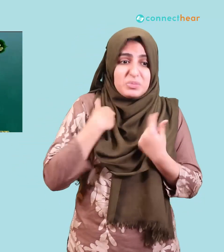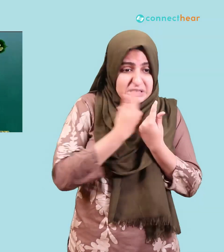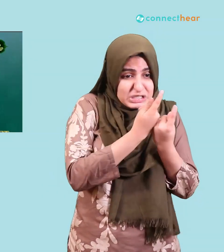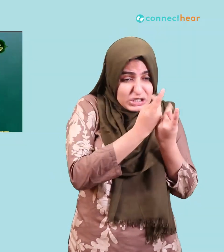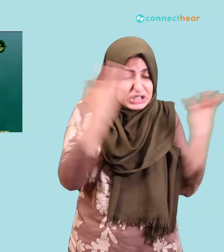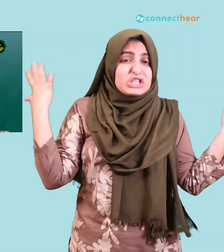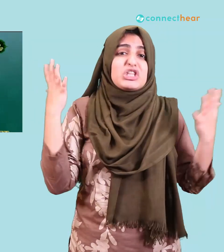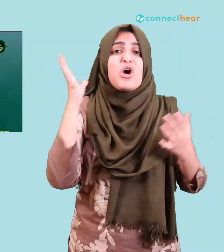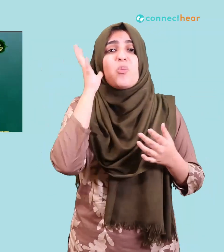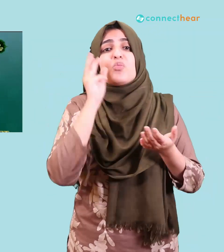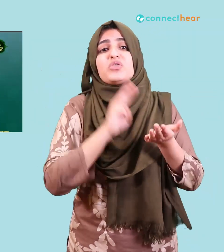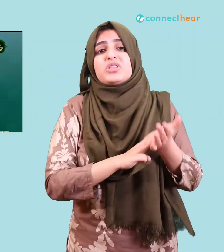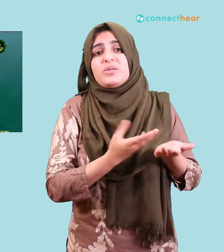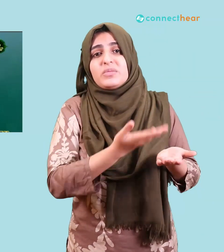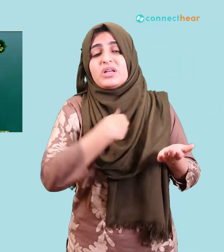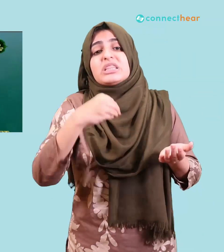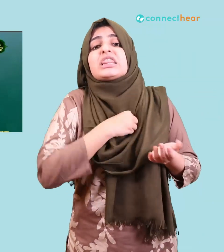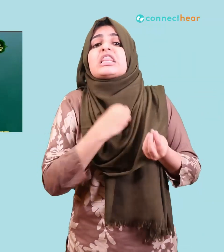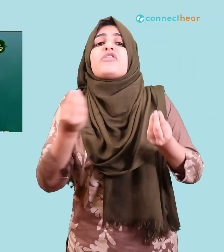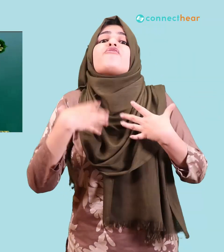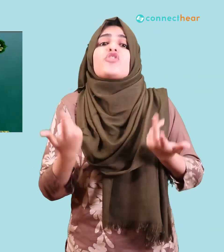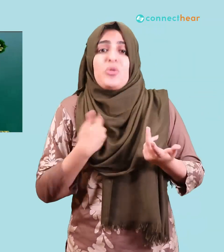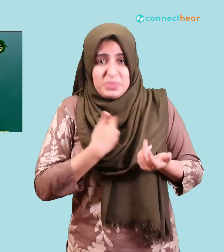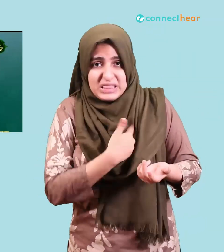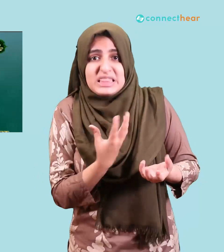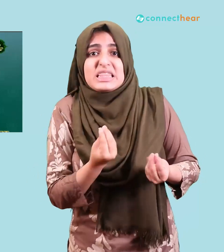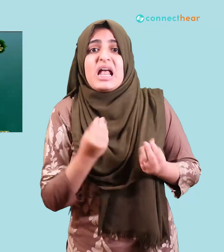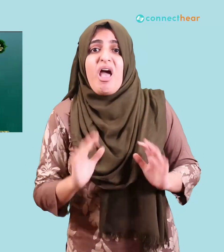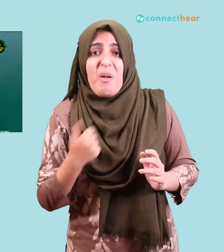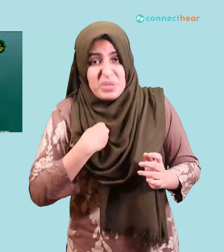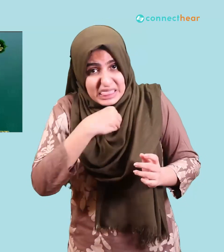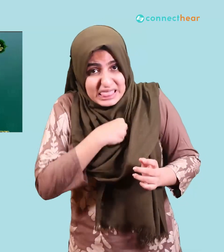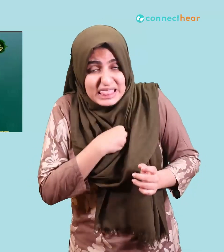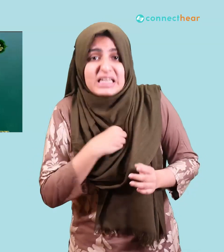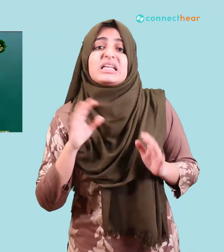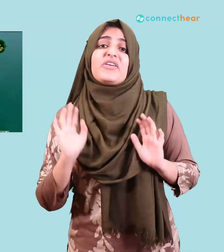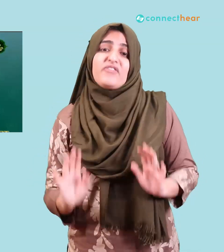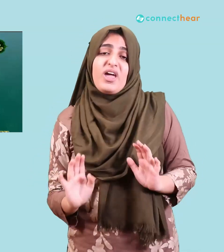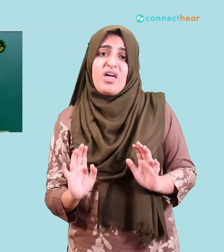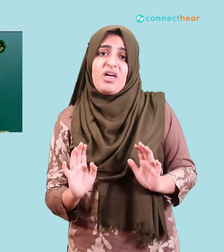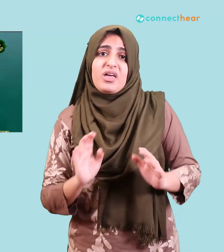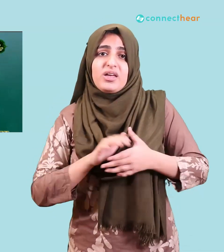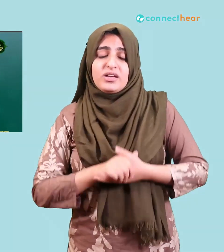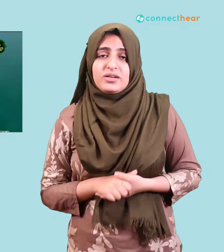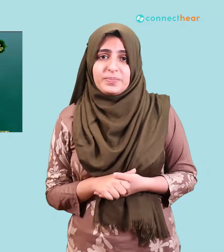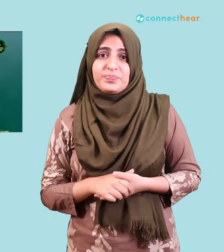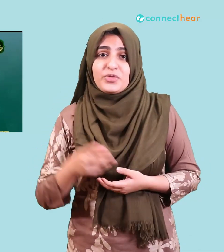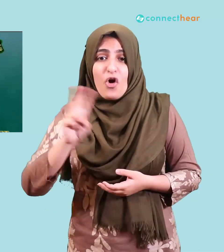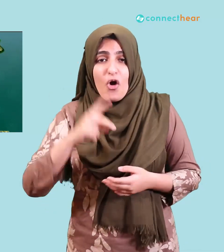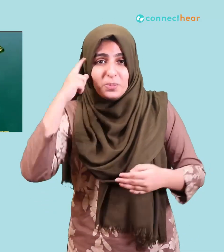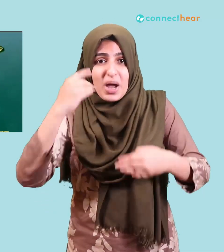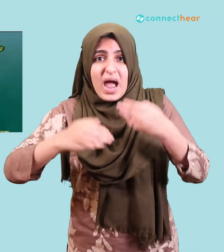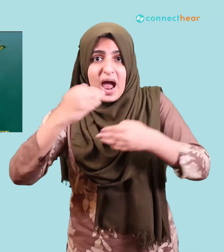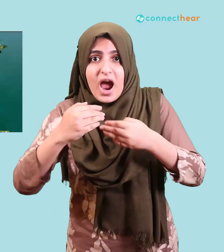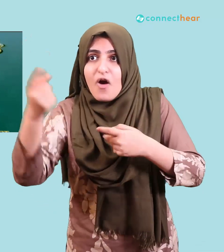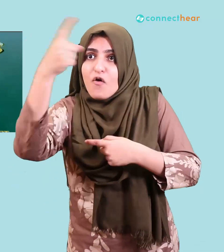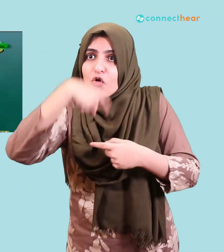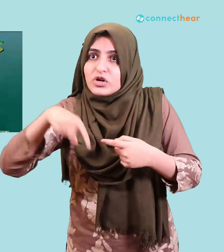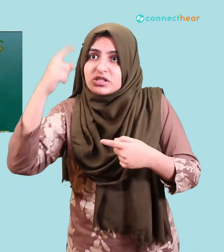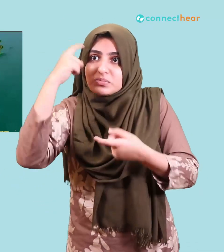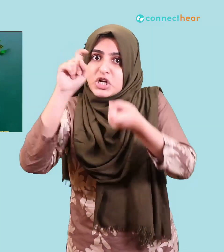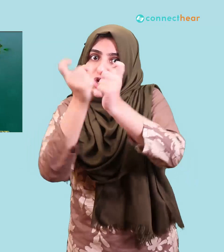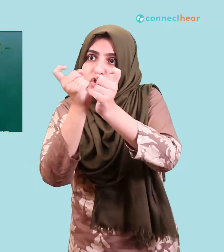مسلمان ہیں، ہمارے بھی دل ہیں، ہمیں بھی تکلیف ہوتی ہے، اور جیسے جیسے ان کو اس چیز کی سمجھ آ